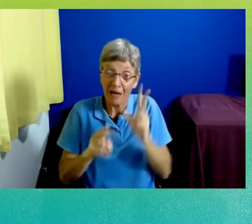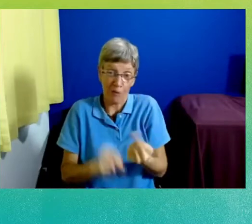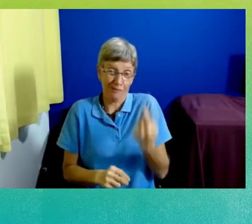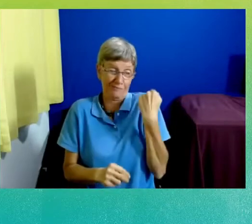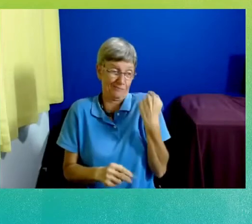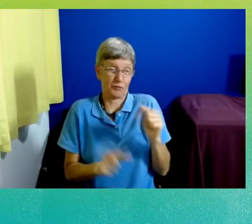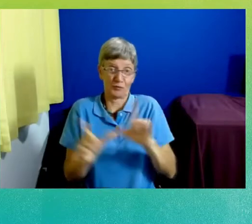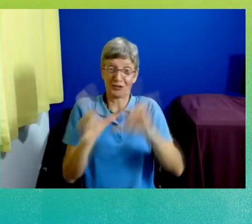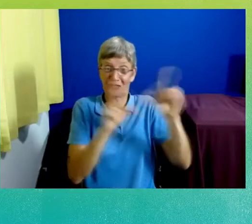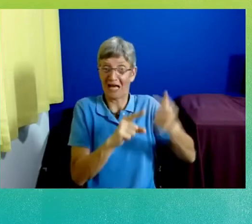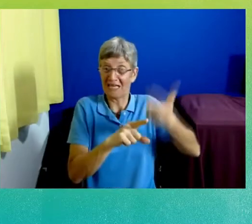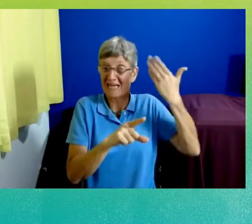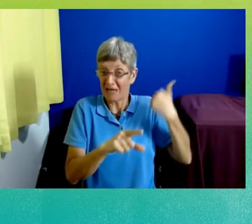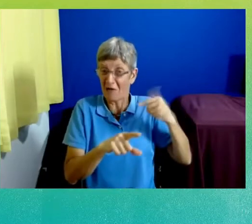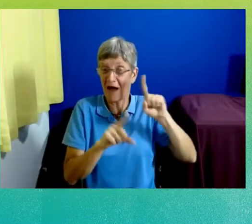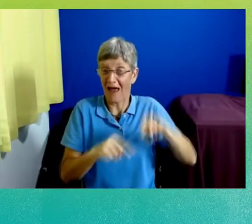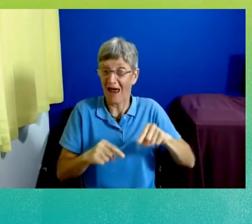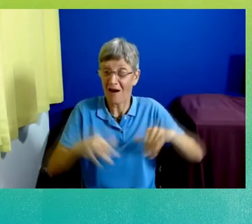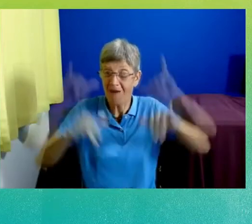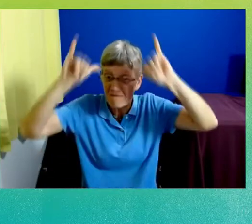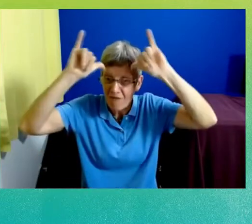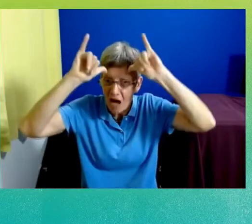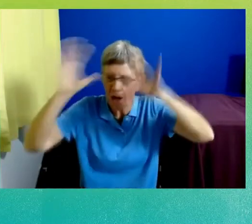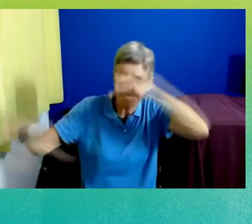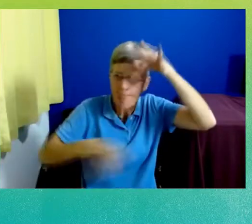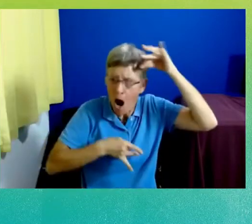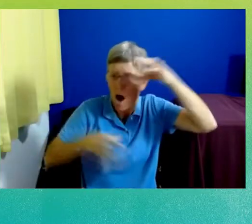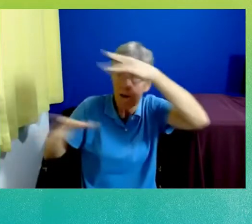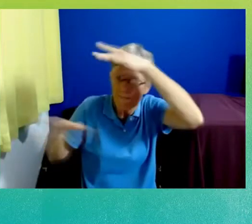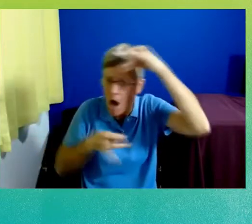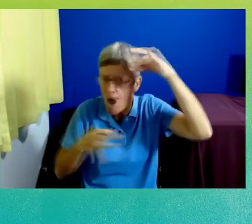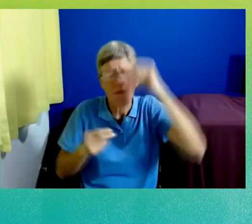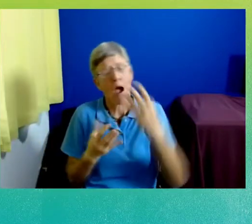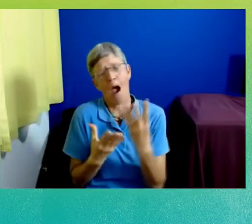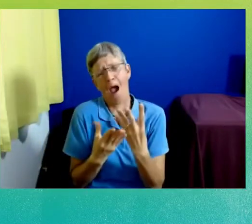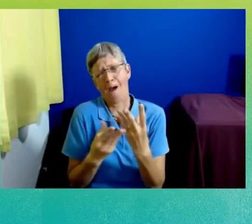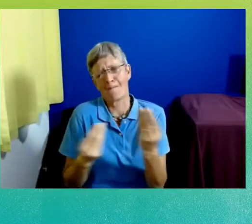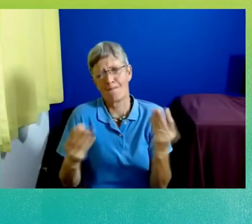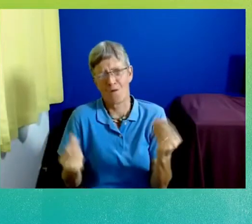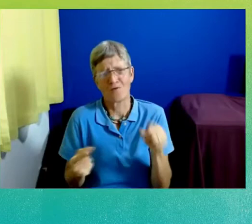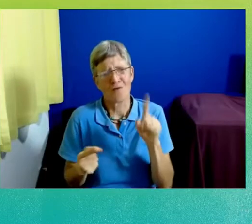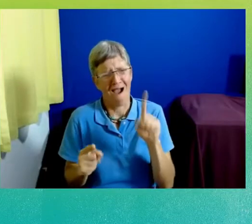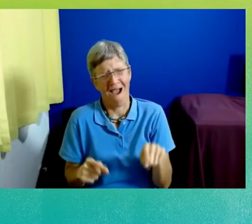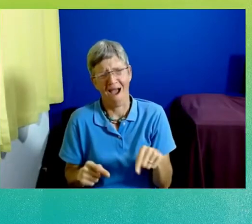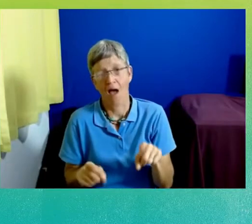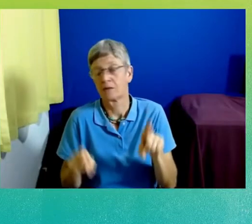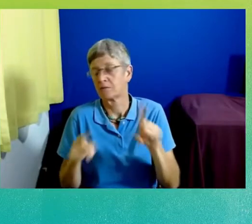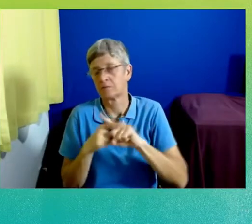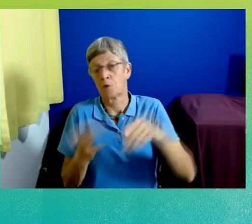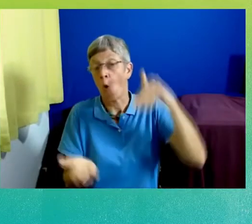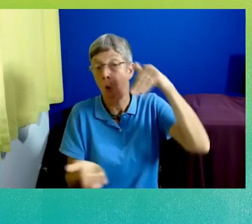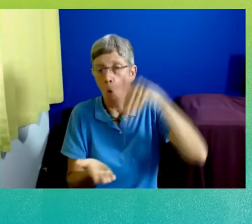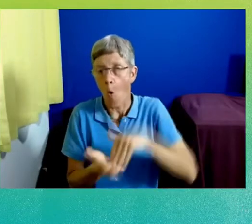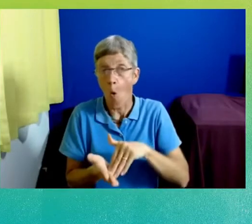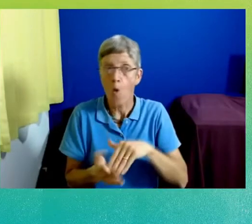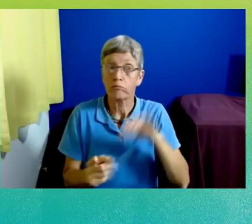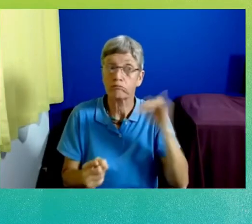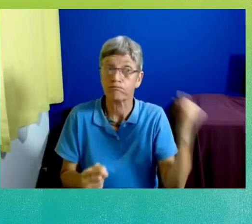pode apresentar. E, por exemplo, com medo de uma barata, por exemplo, tá? Ou incorporação de um boi, um